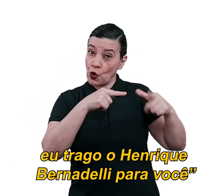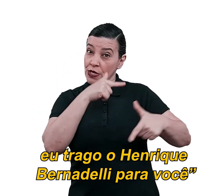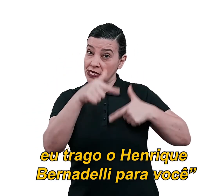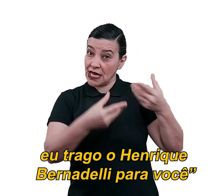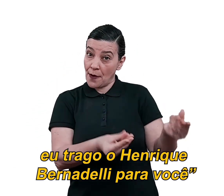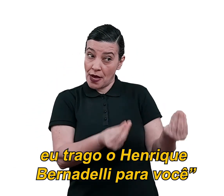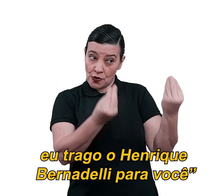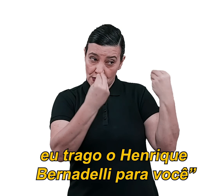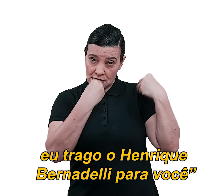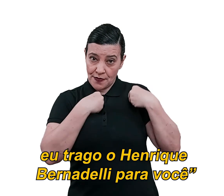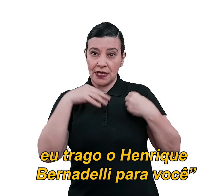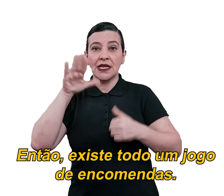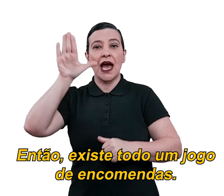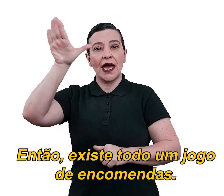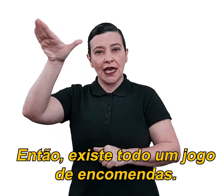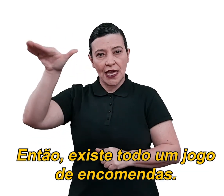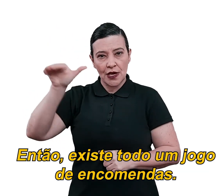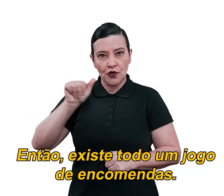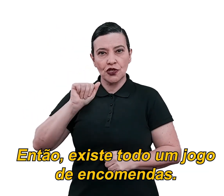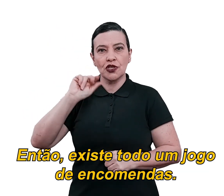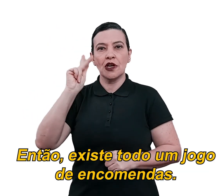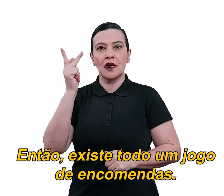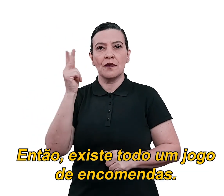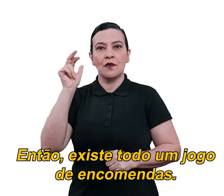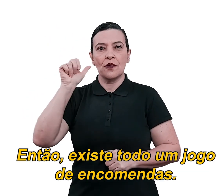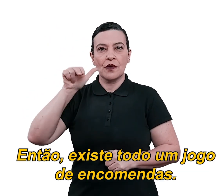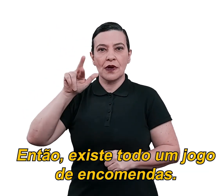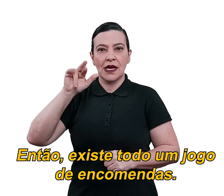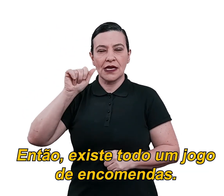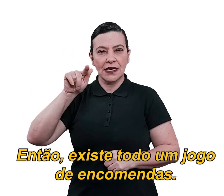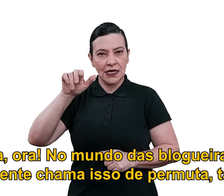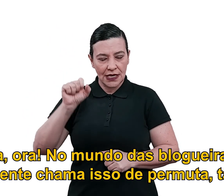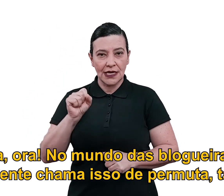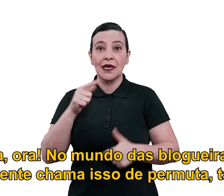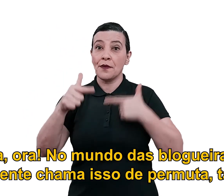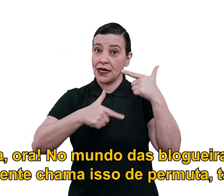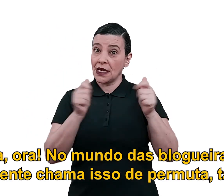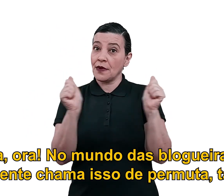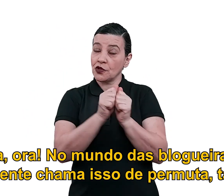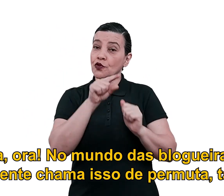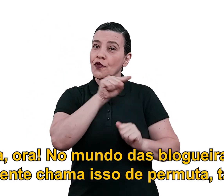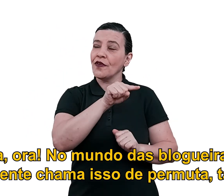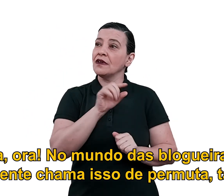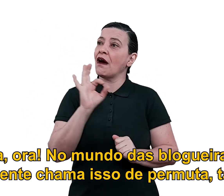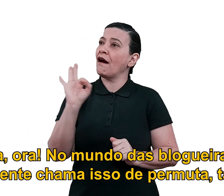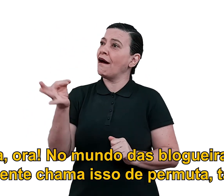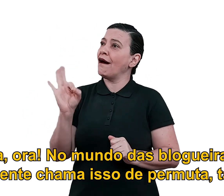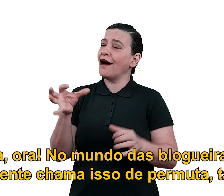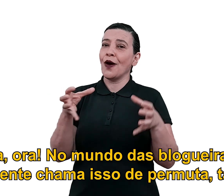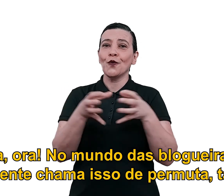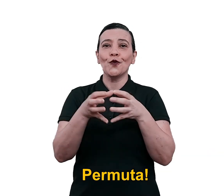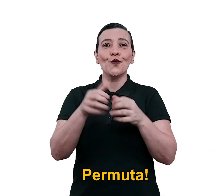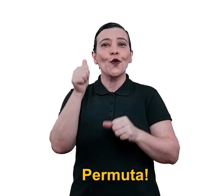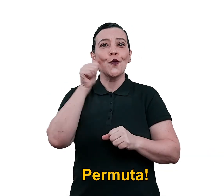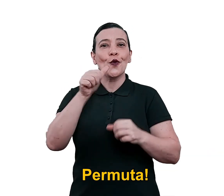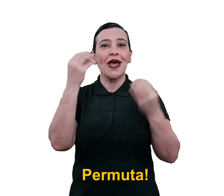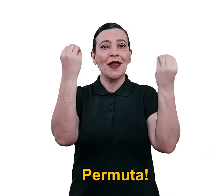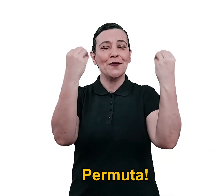trago o Henrique Bernadelli para você. Então existe todo um jogo de encomendas. No mundo das blogueiras a gente chama isso de permuta,